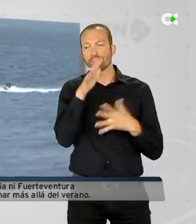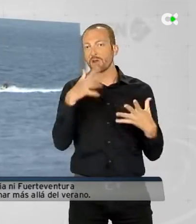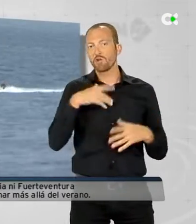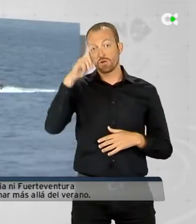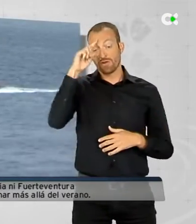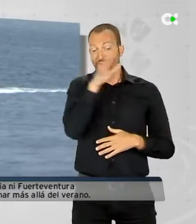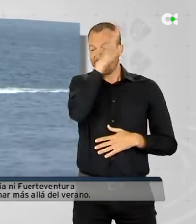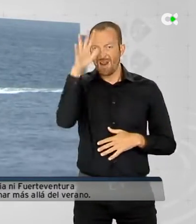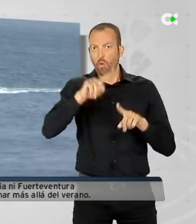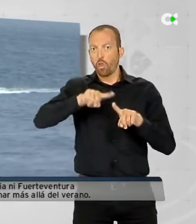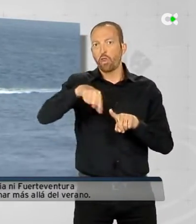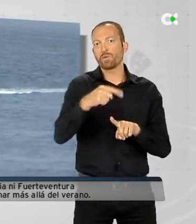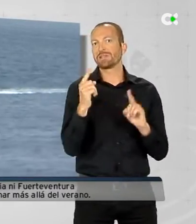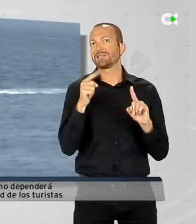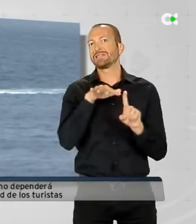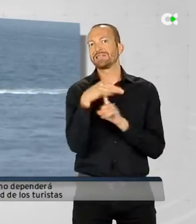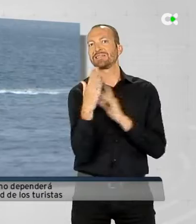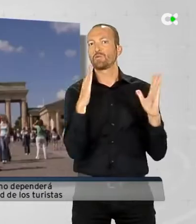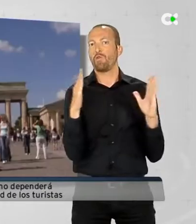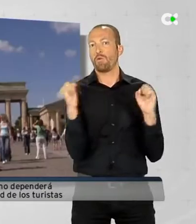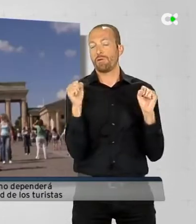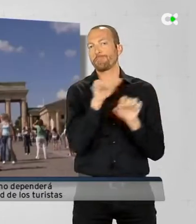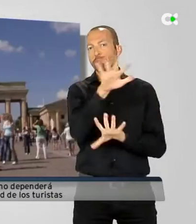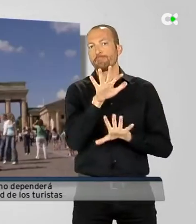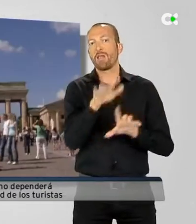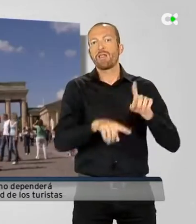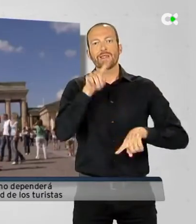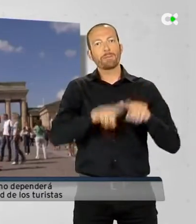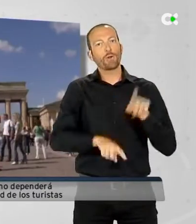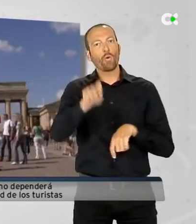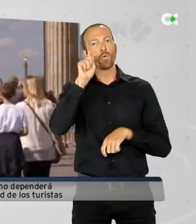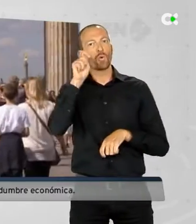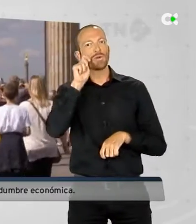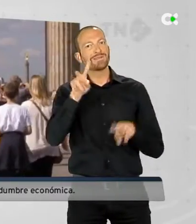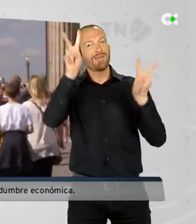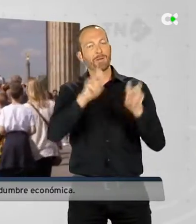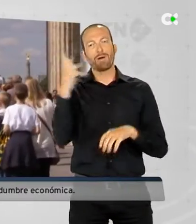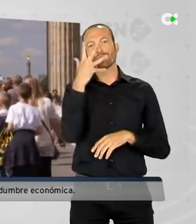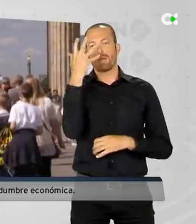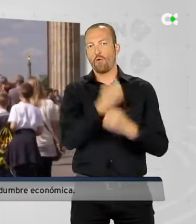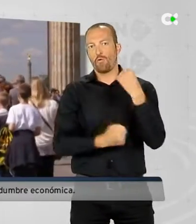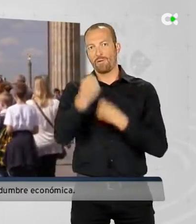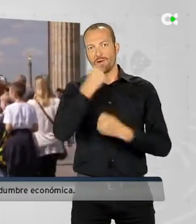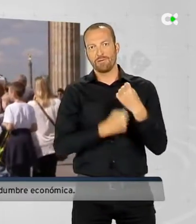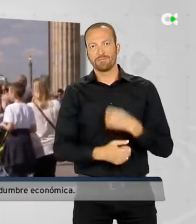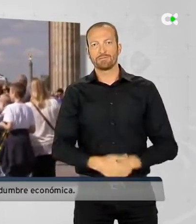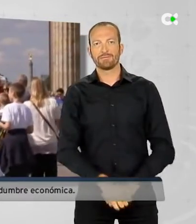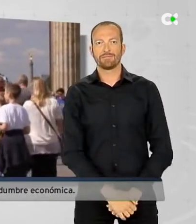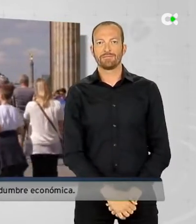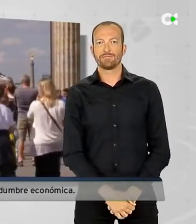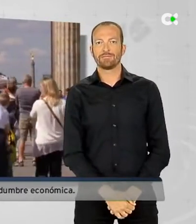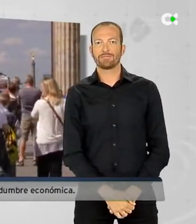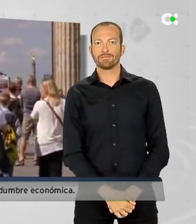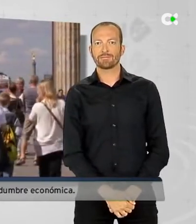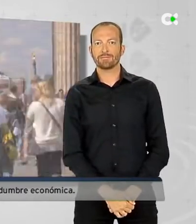adivinar más allá del verano. El invierno dependerá de la actitud de los turistas ante la incertidumbre económica.